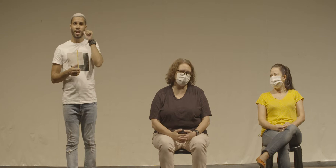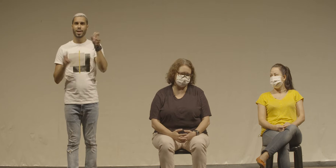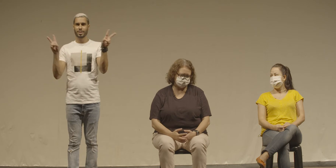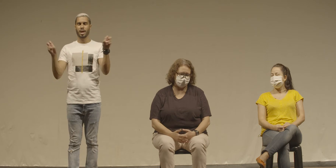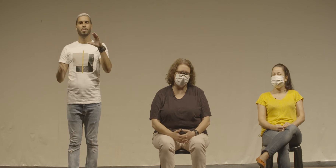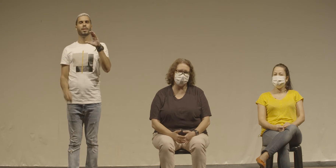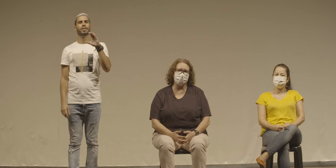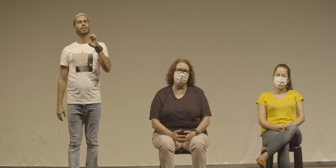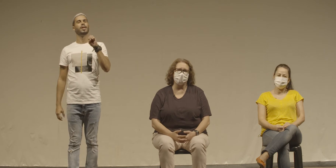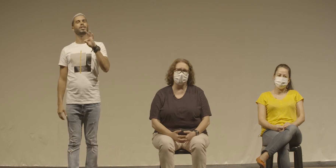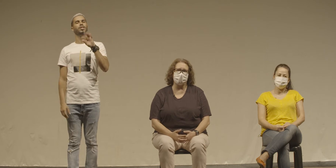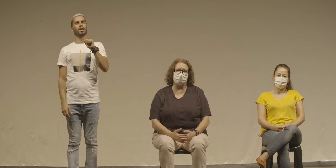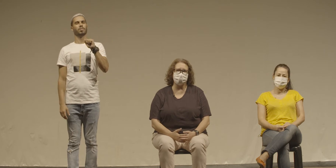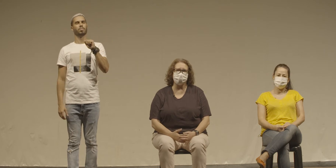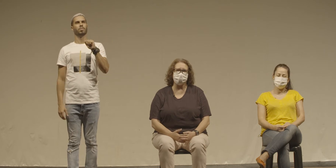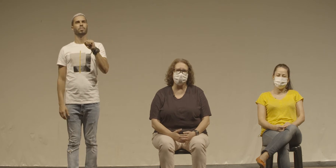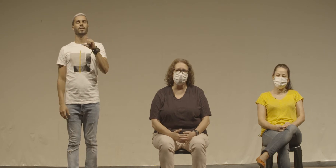uma das funções,